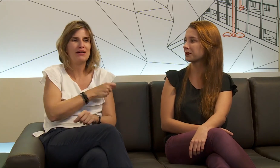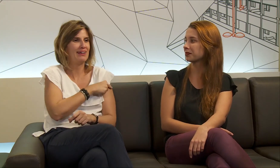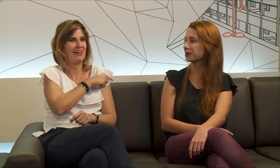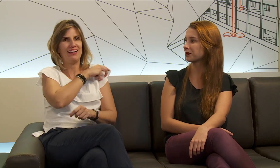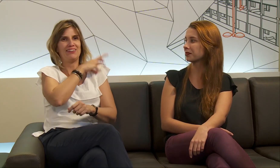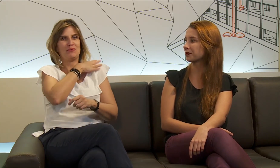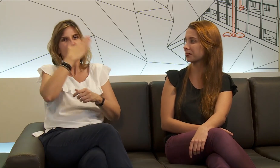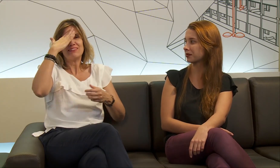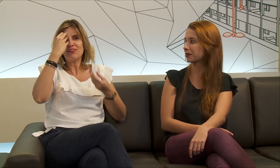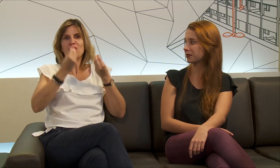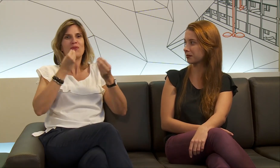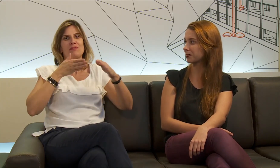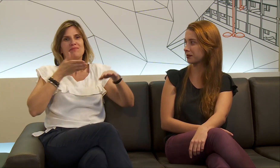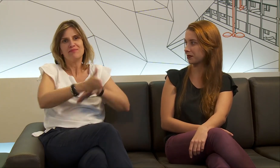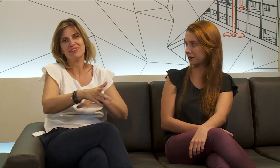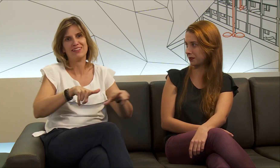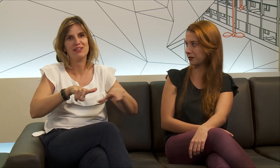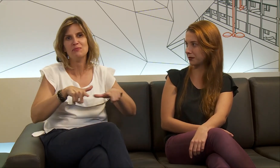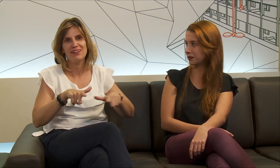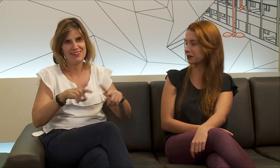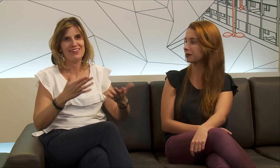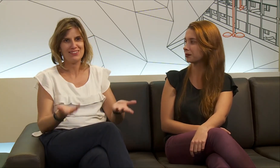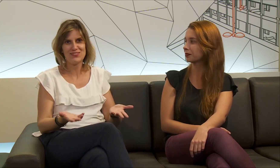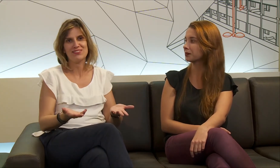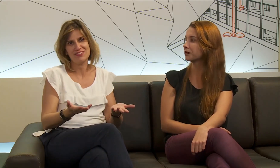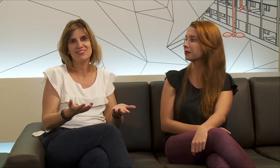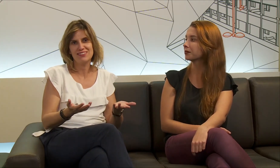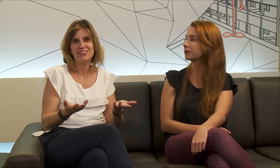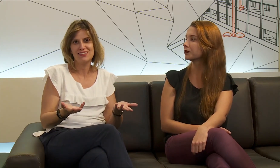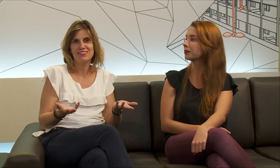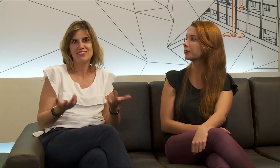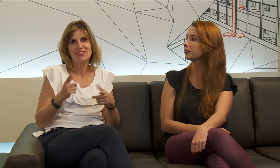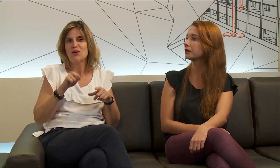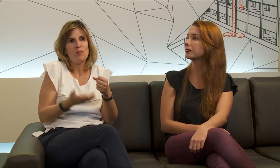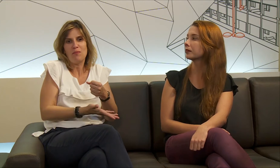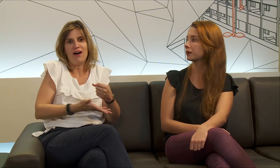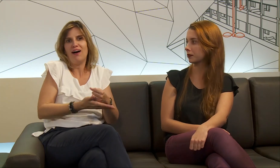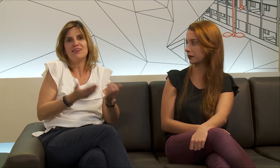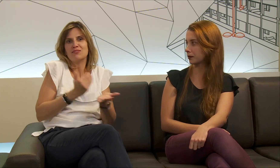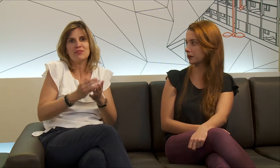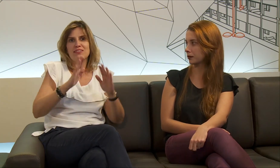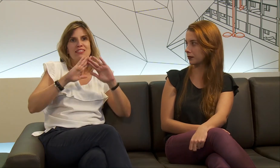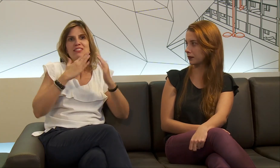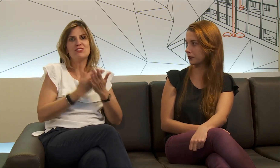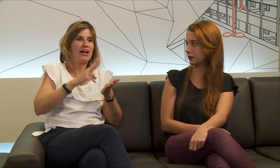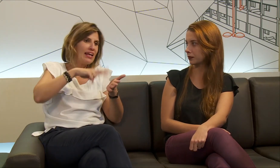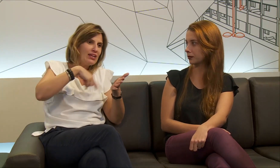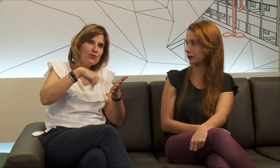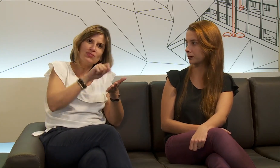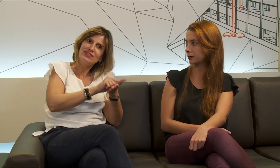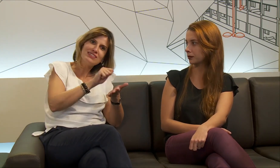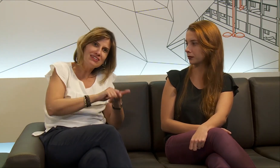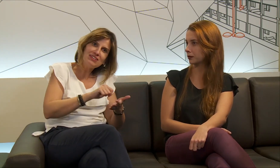não estão preparados para receber esses surdos, ou muitas vezes alguns surdos